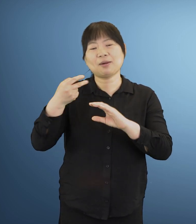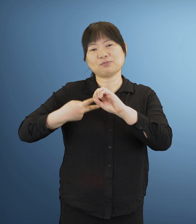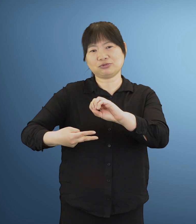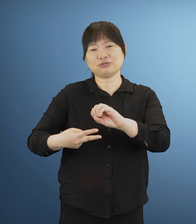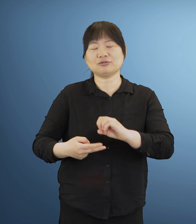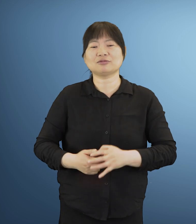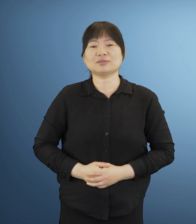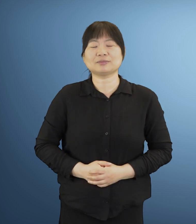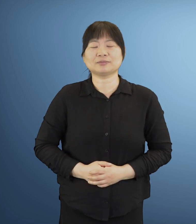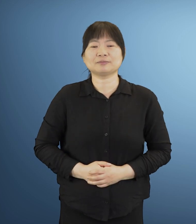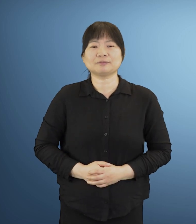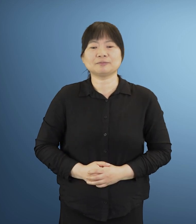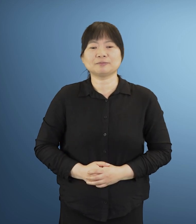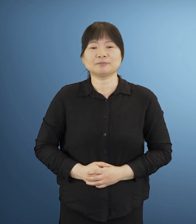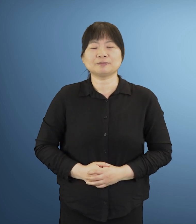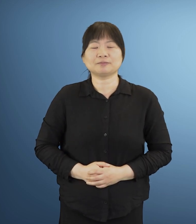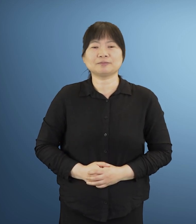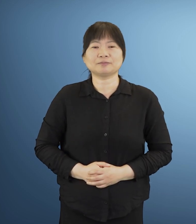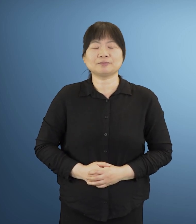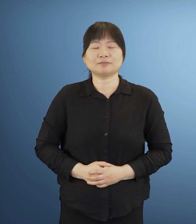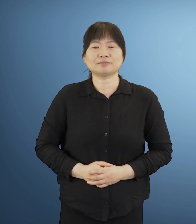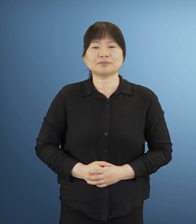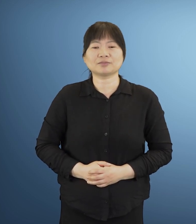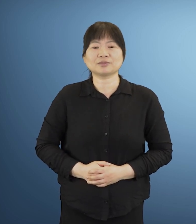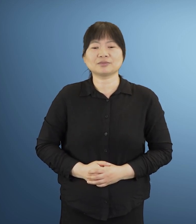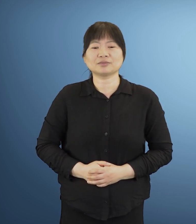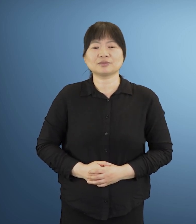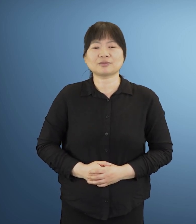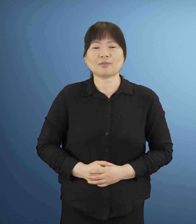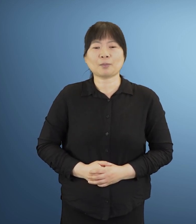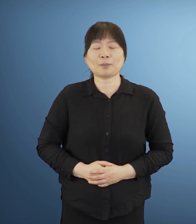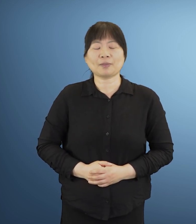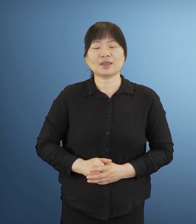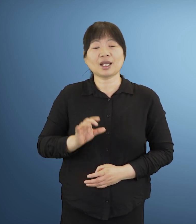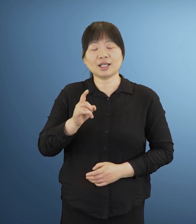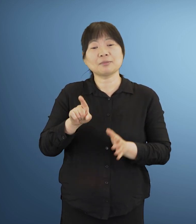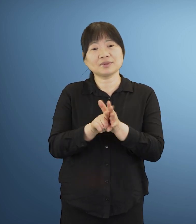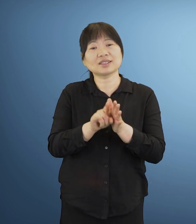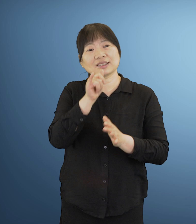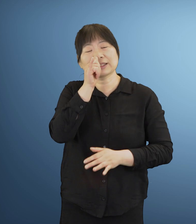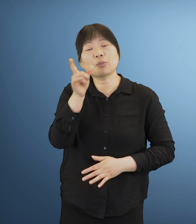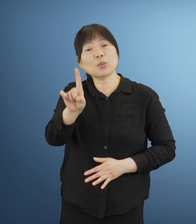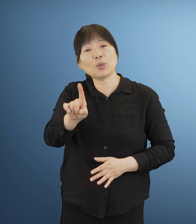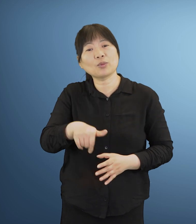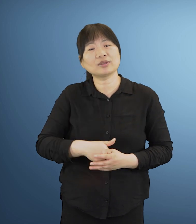저서부터 희망이 없어요. 근데 하나 믿는 것은